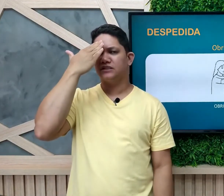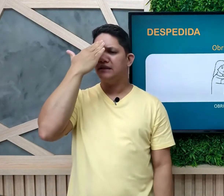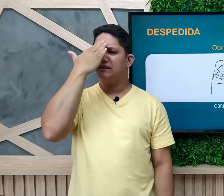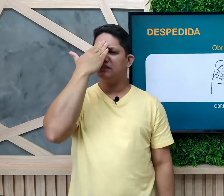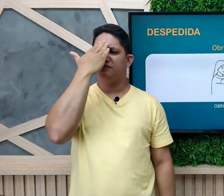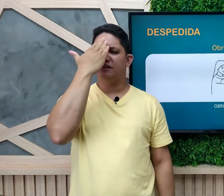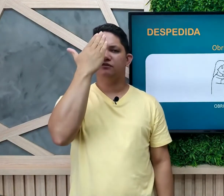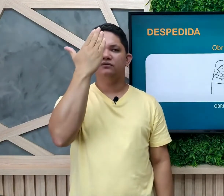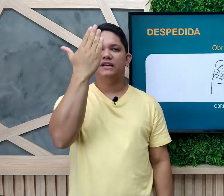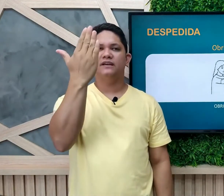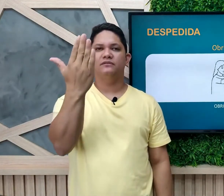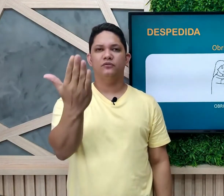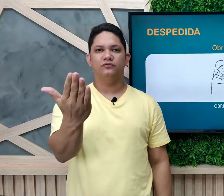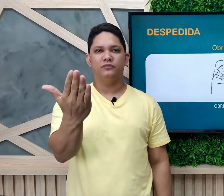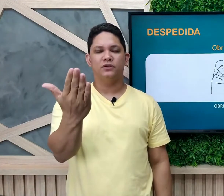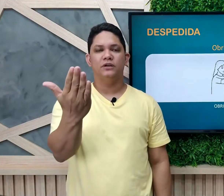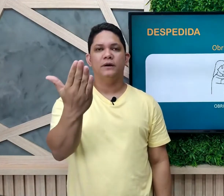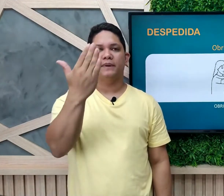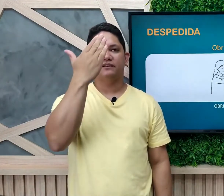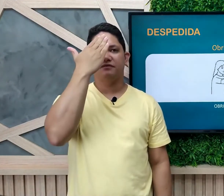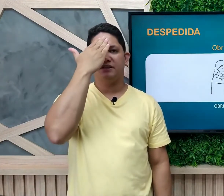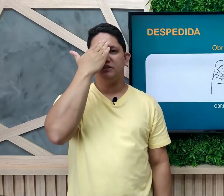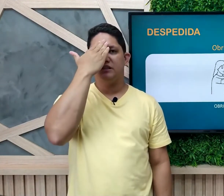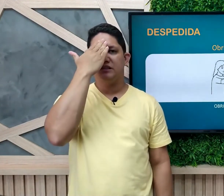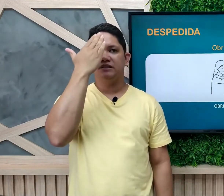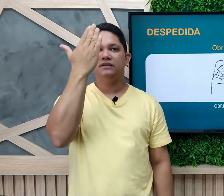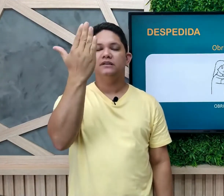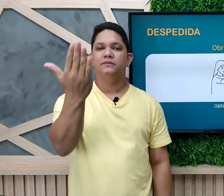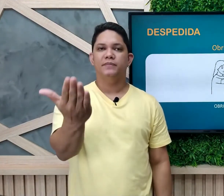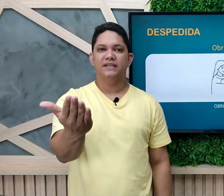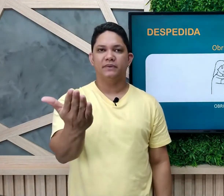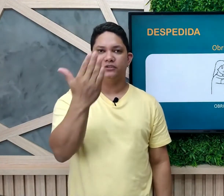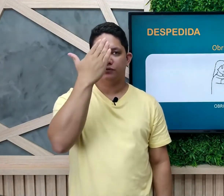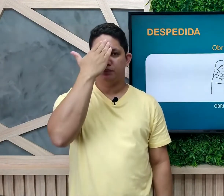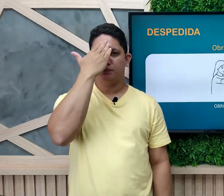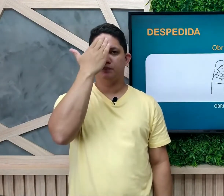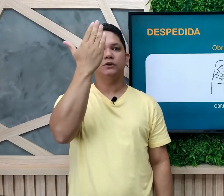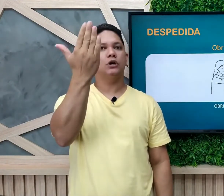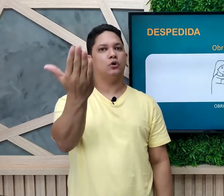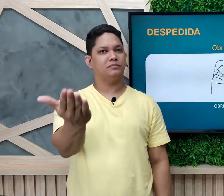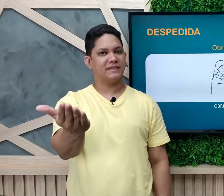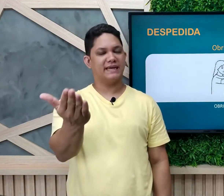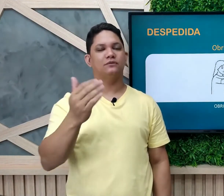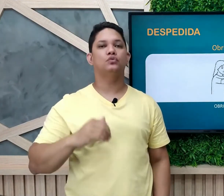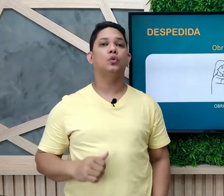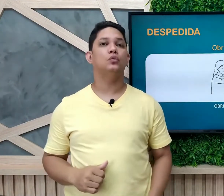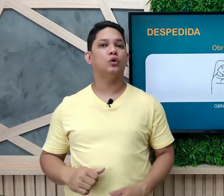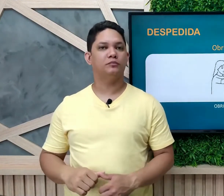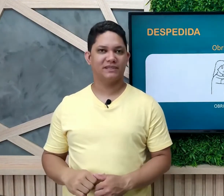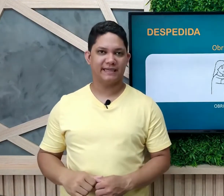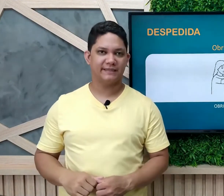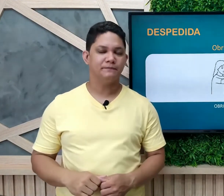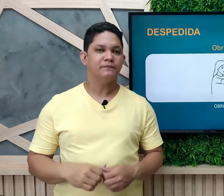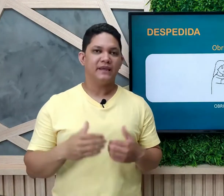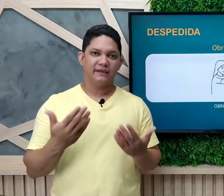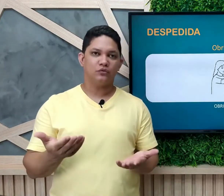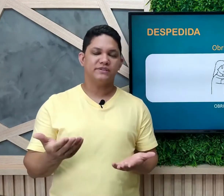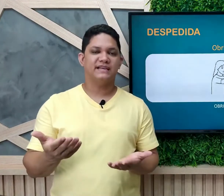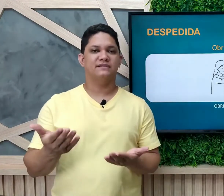e a gente faz um leve movimento para frente e para baixo. Obrigado ou obrigada. Em alguns casos a